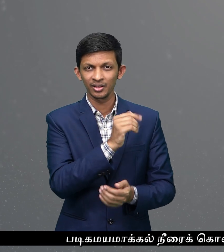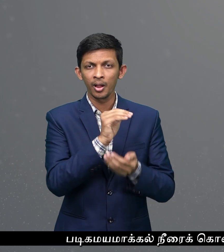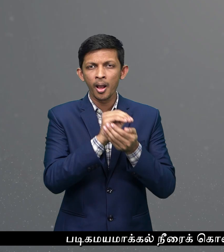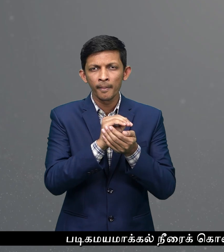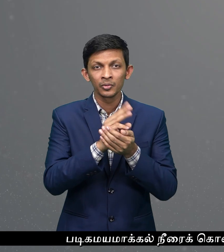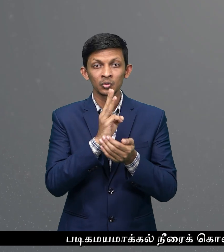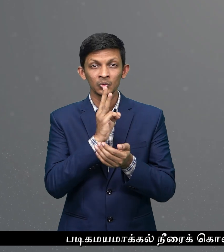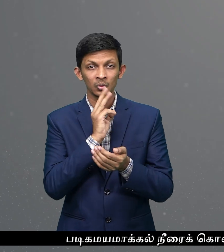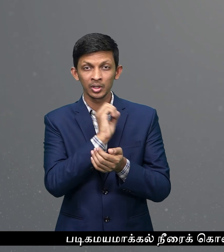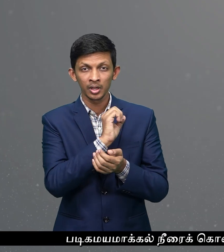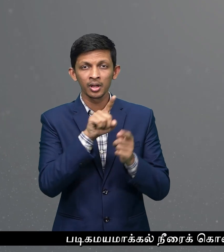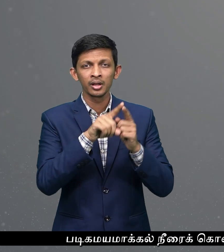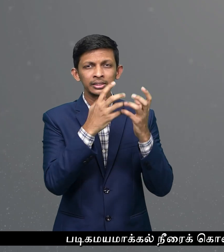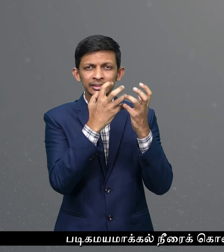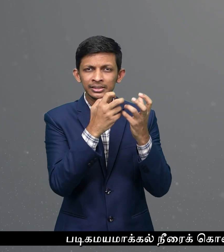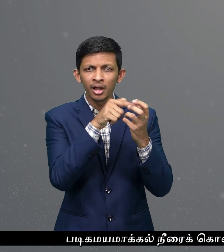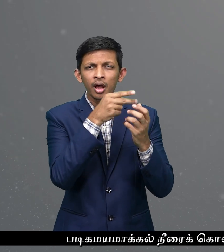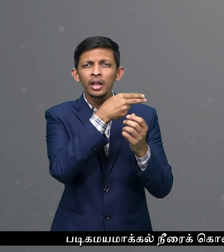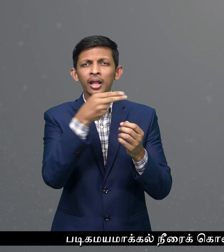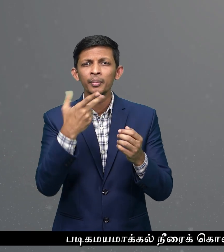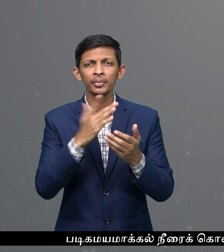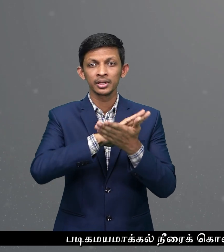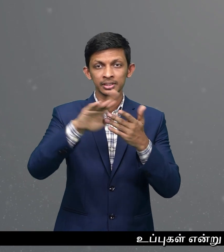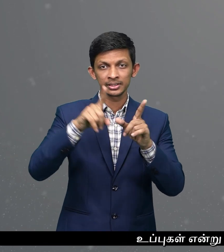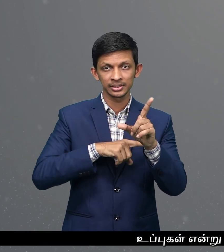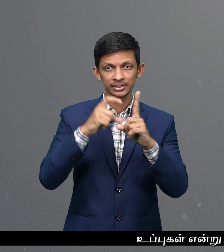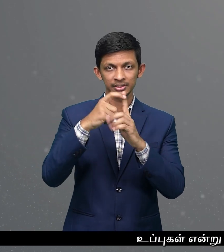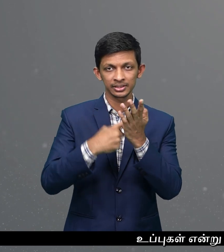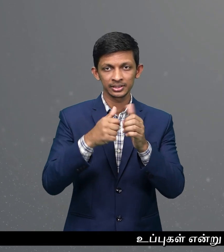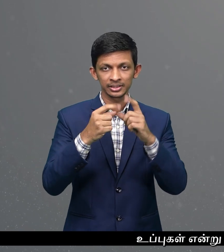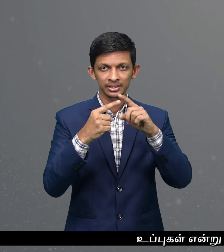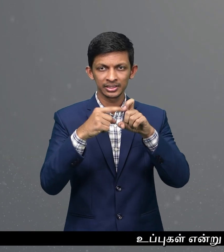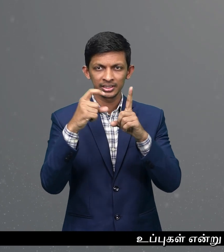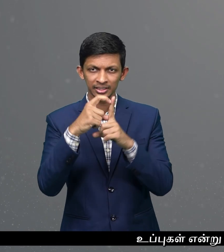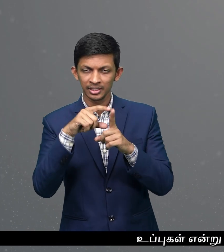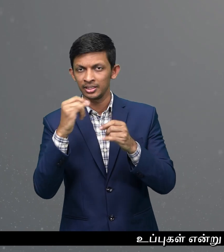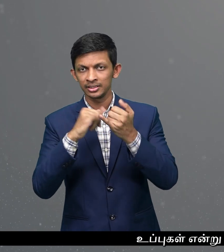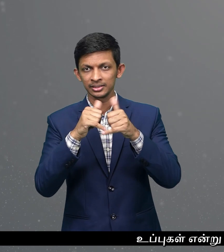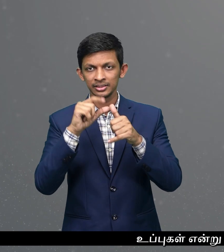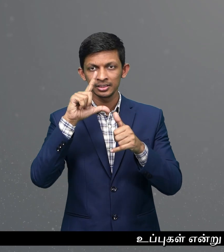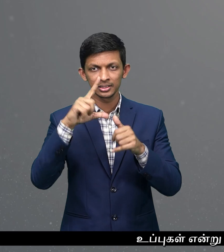படிகமயமாக்கல் நீரை கொண்டிருக்கும் உப்புகள் நீரேற்றப்பட்ட உப்புகள் என்று அழைக்கப்படுகின்றன.